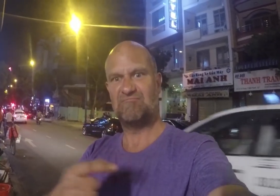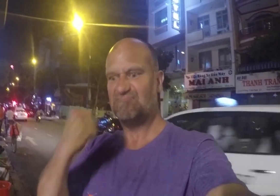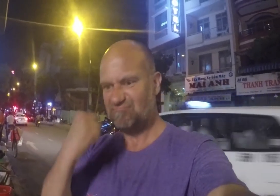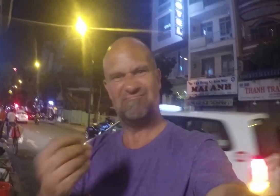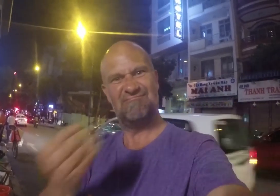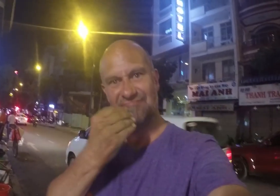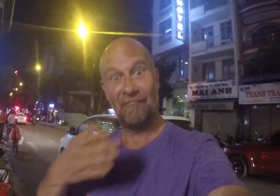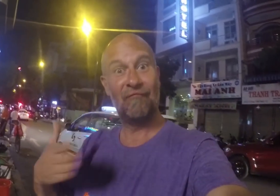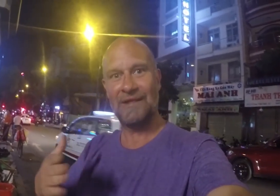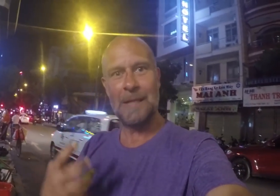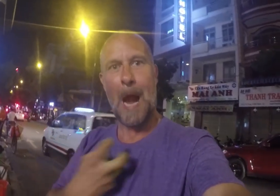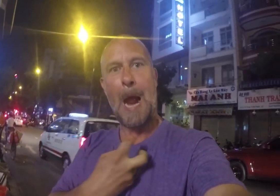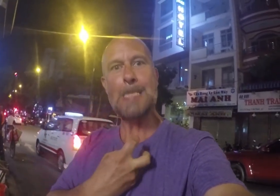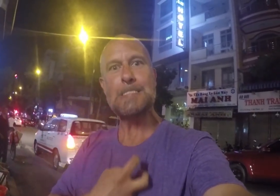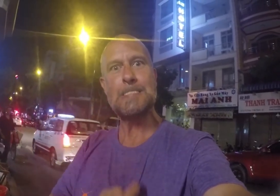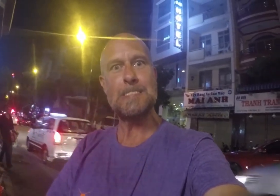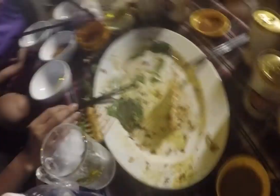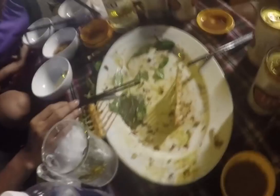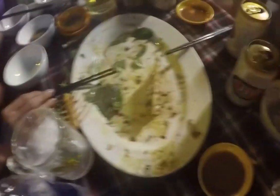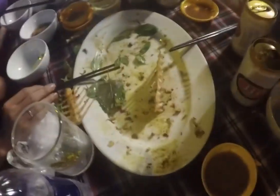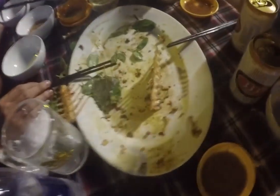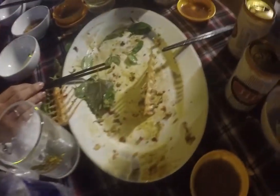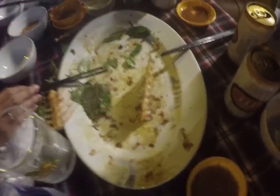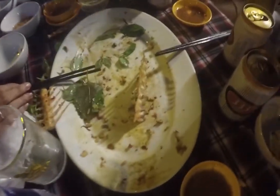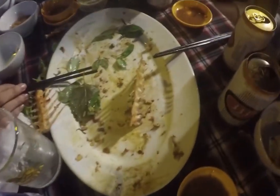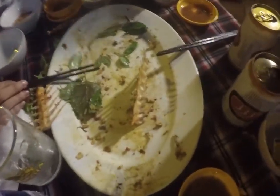Die Vietnamesen essen Fisch bis aufs blanke Gerippe.